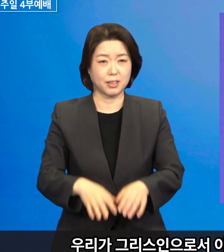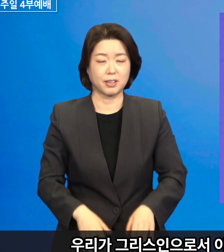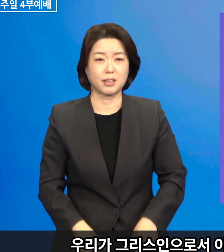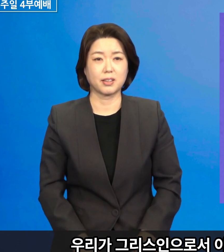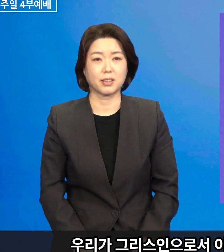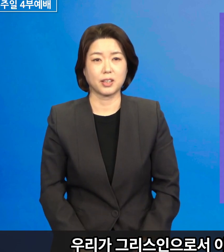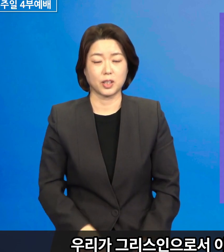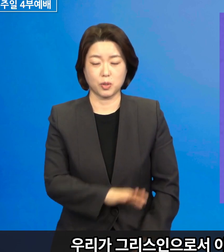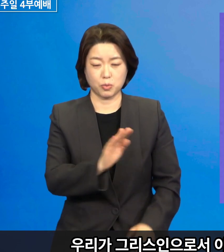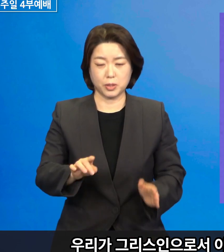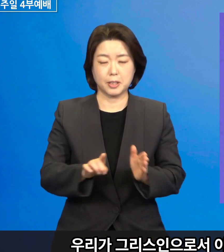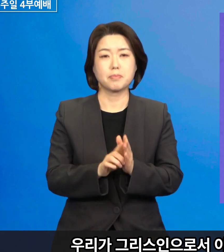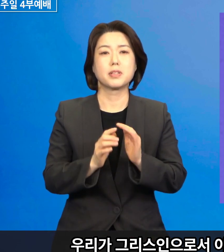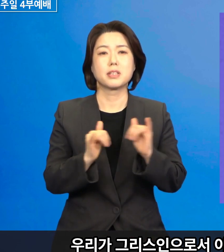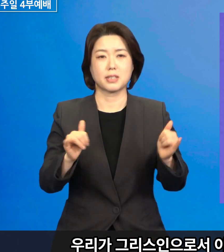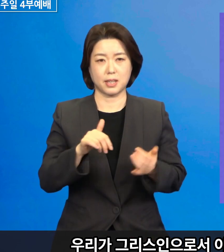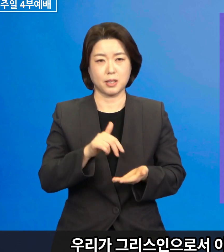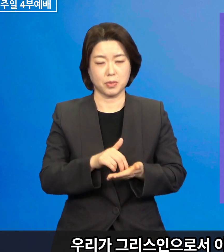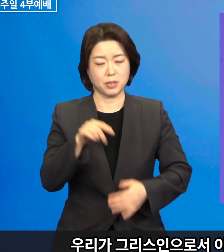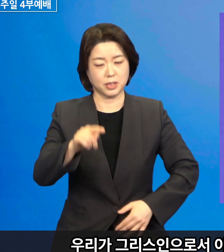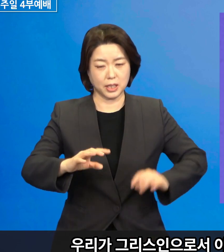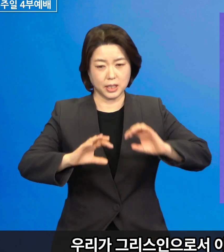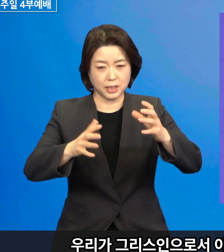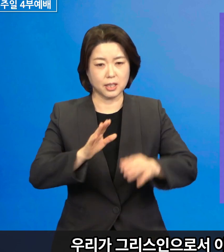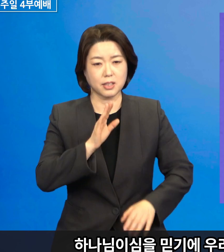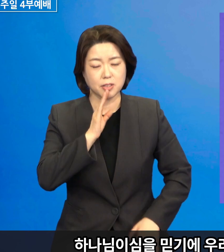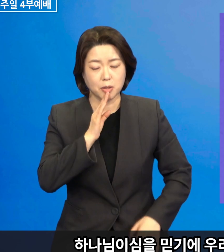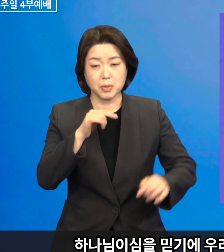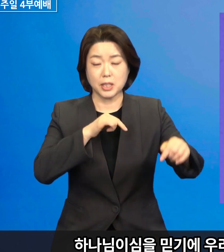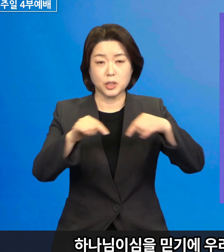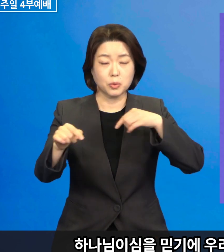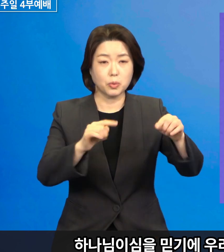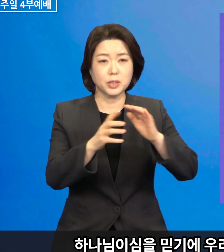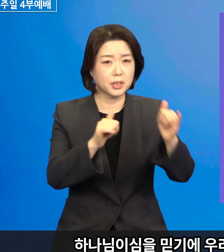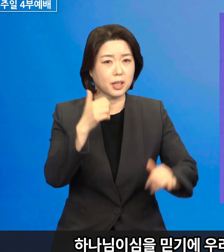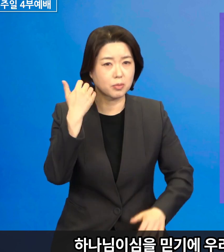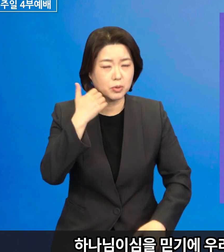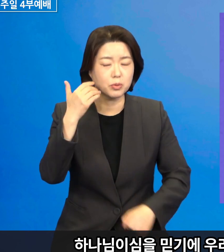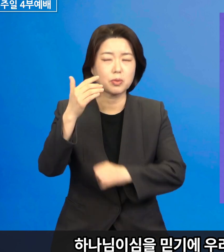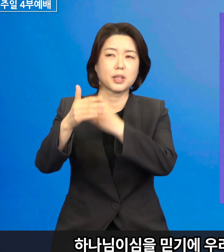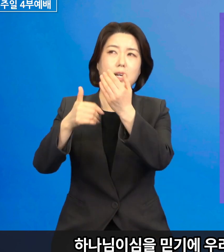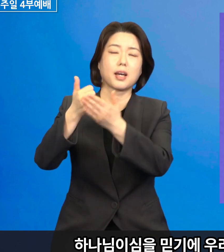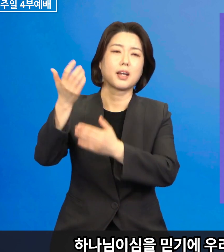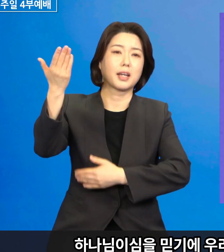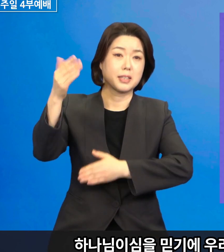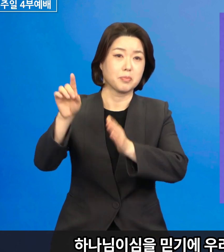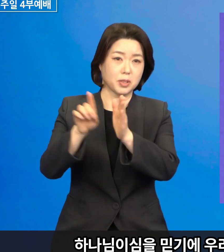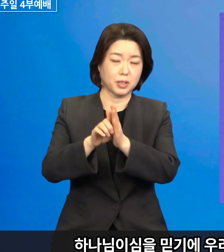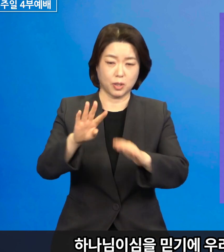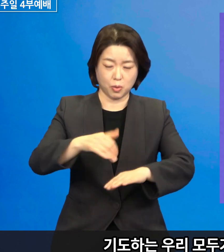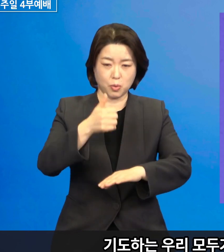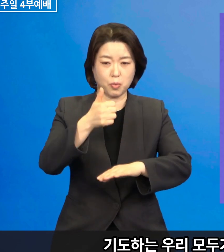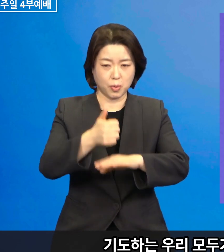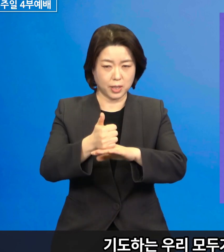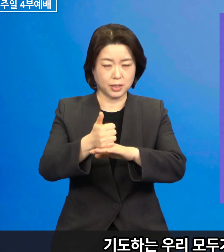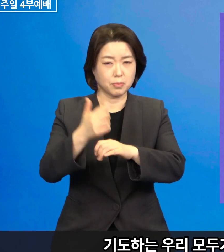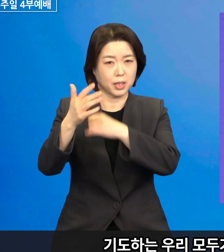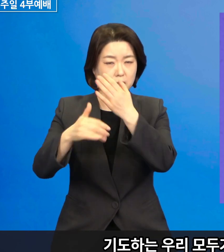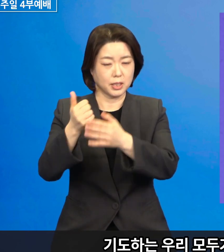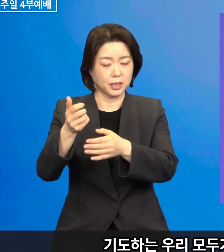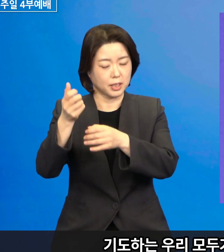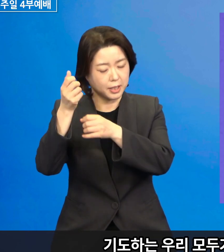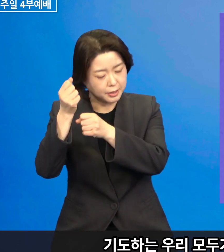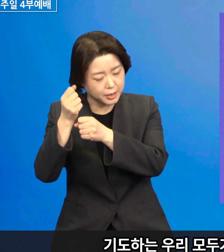우리가 그리스도인으로서 이 나라를 진정 통치하신 분이 하나님이심을 믿기에 우리 왕이신 하나님께 의지하고 기도하는 우리